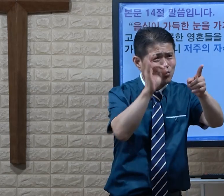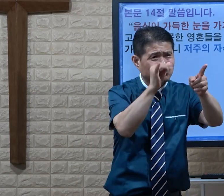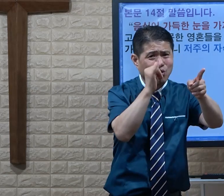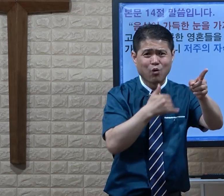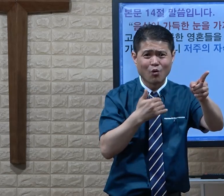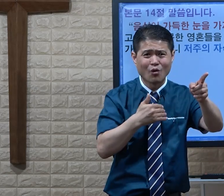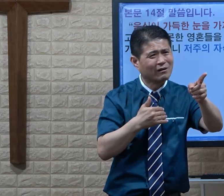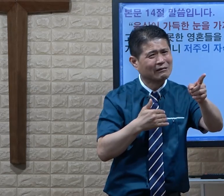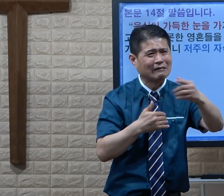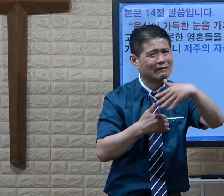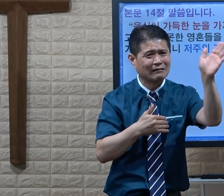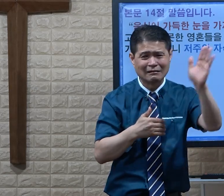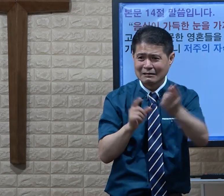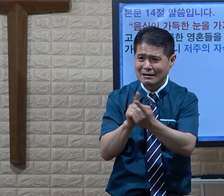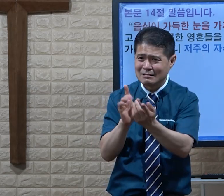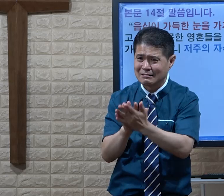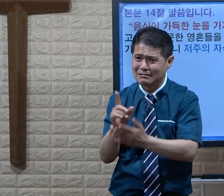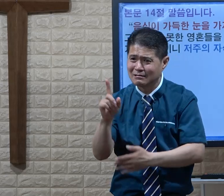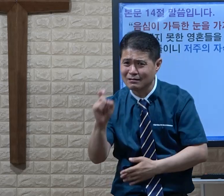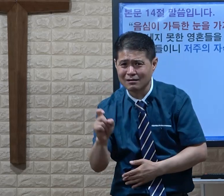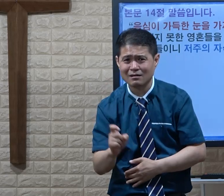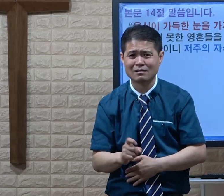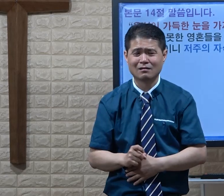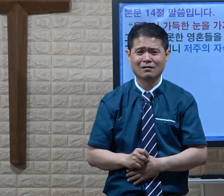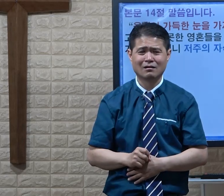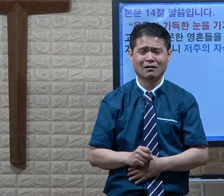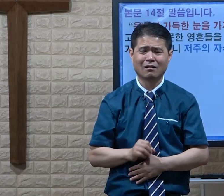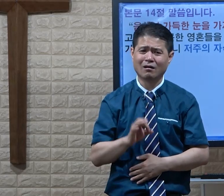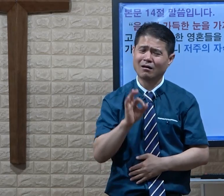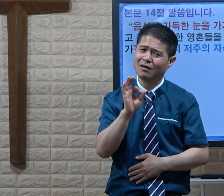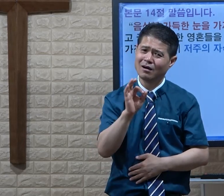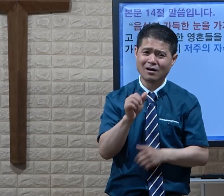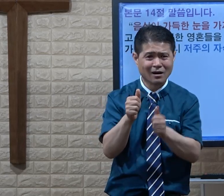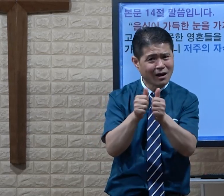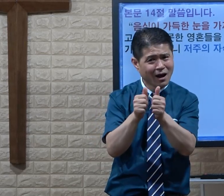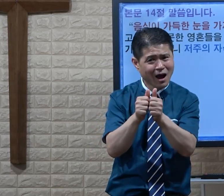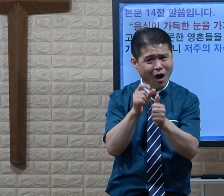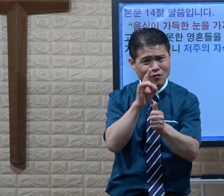그냥 같이 찍어도 충분한데 이렇게 몰래 찍는 것이